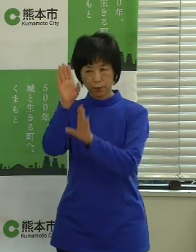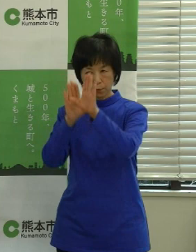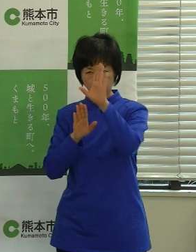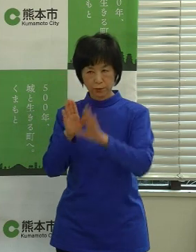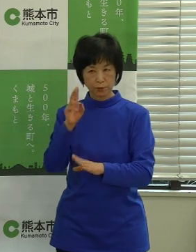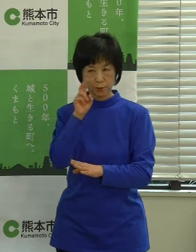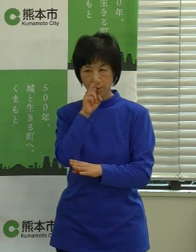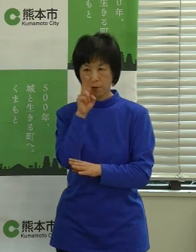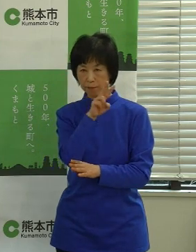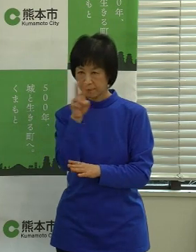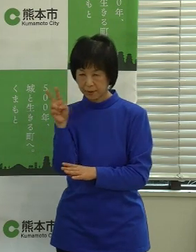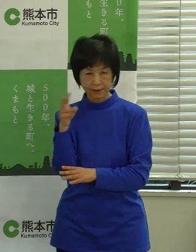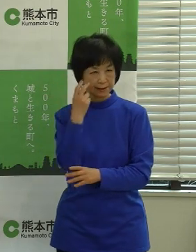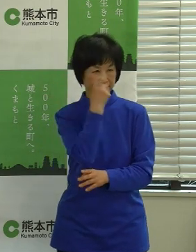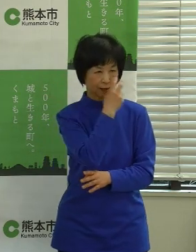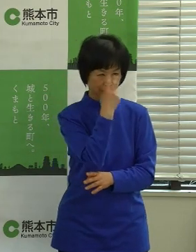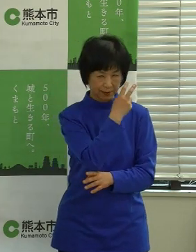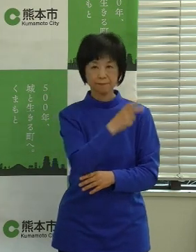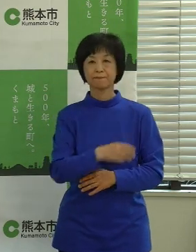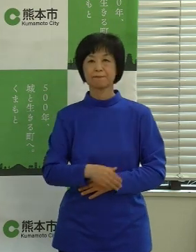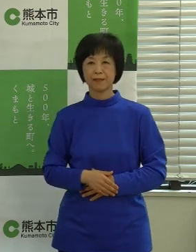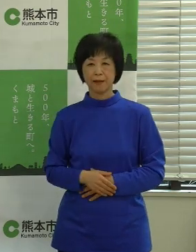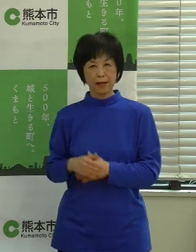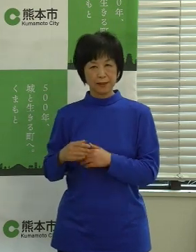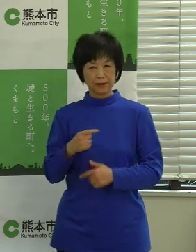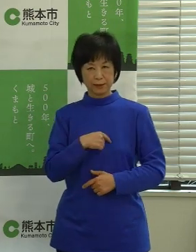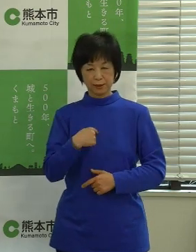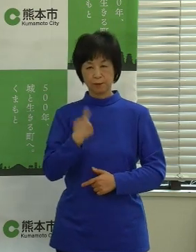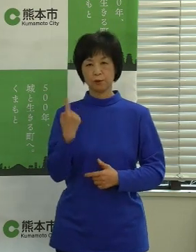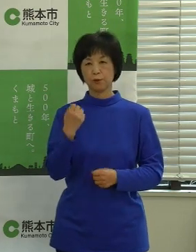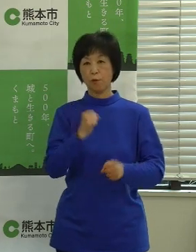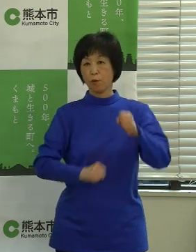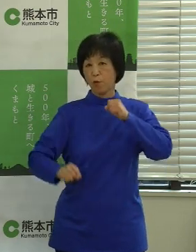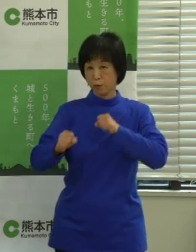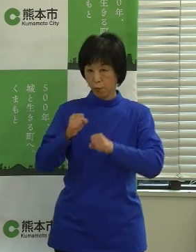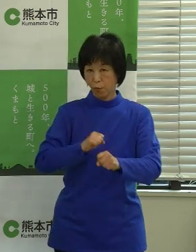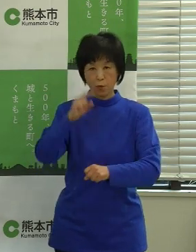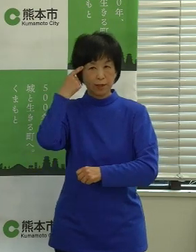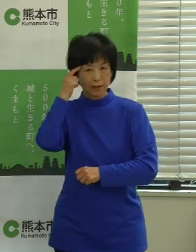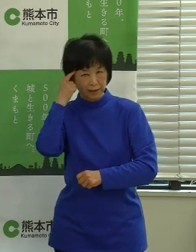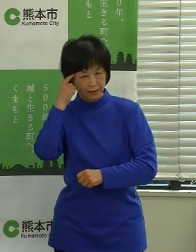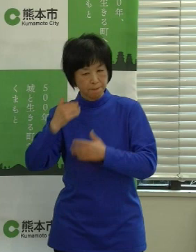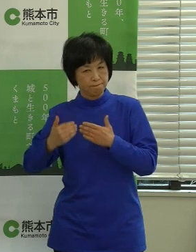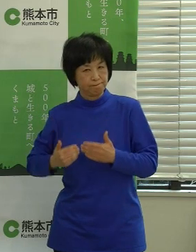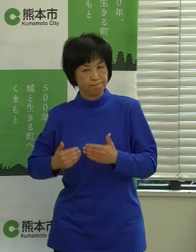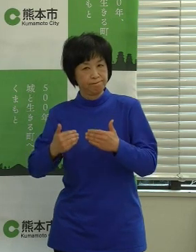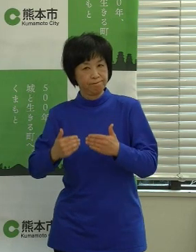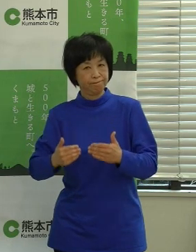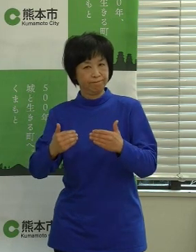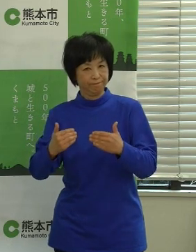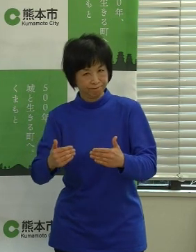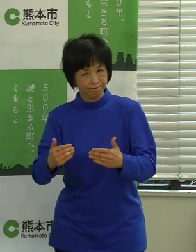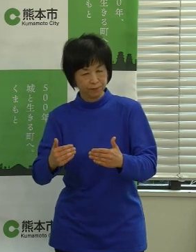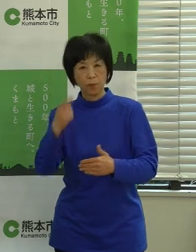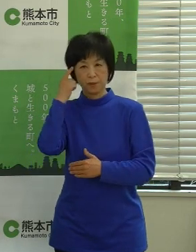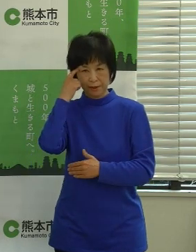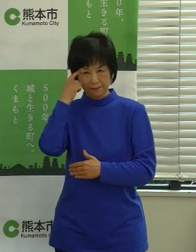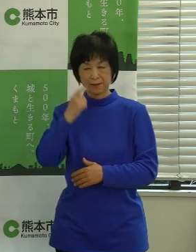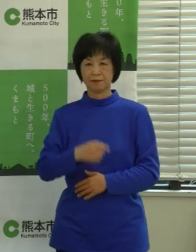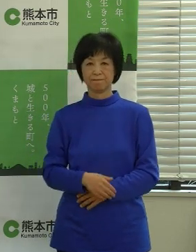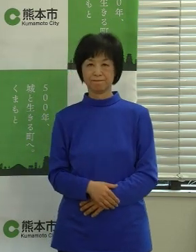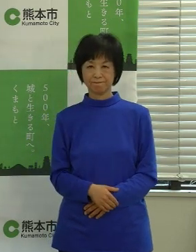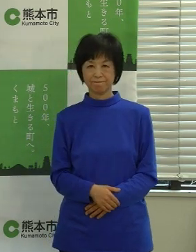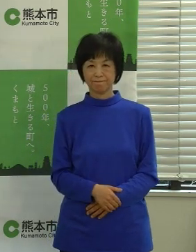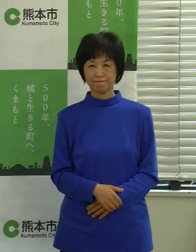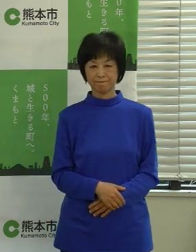身の活動を再開されていかれるというふうに思いますし、そういう対応がなされているそのお店であるとか、